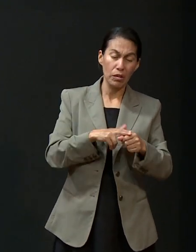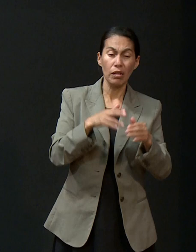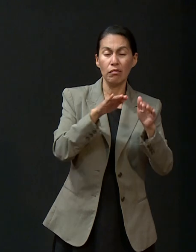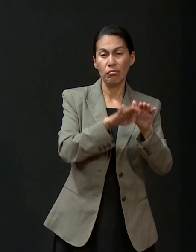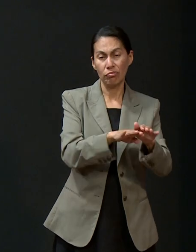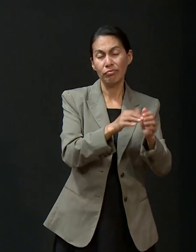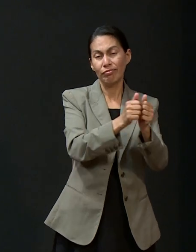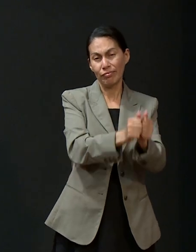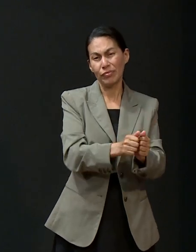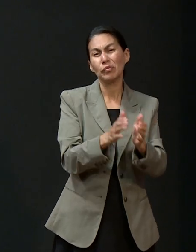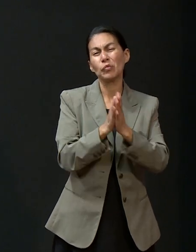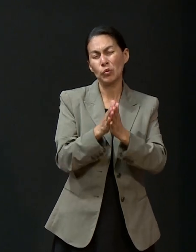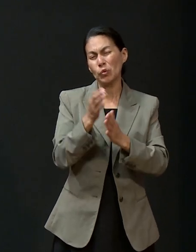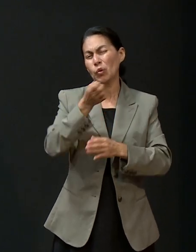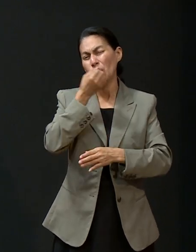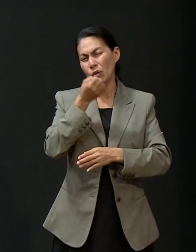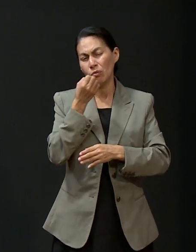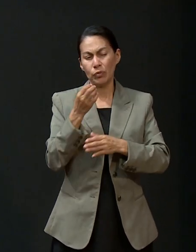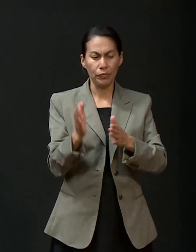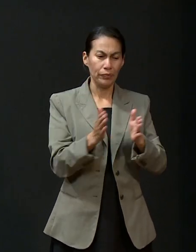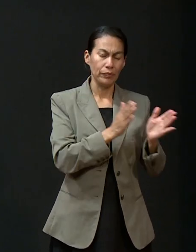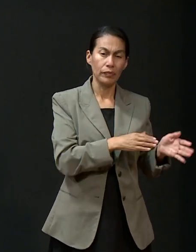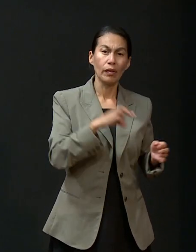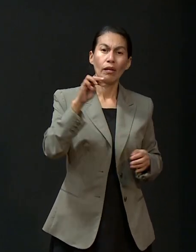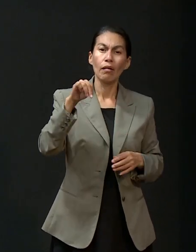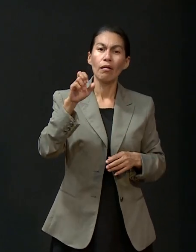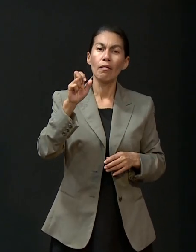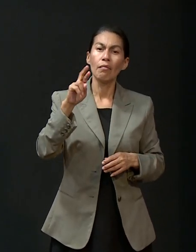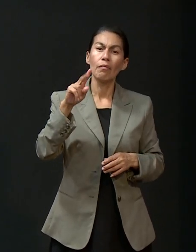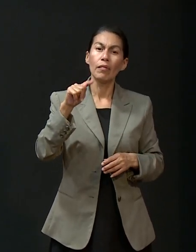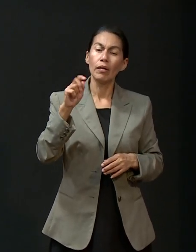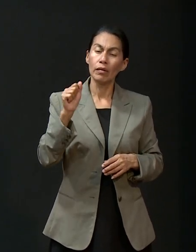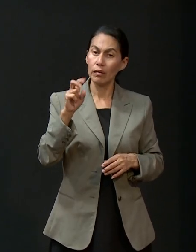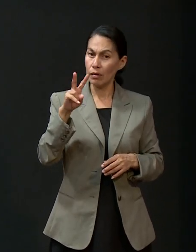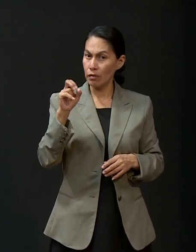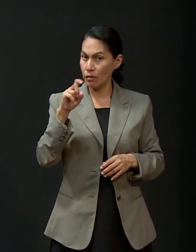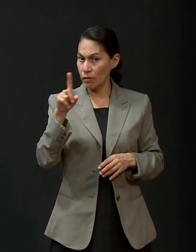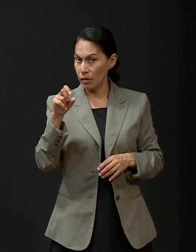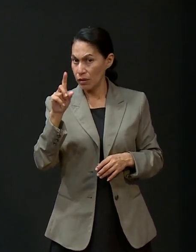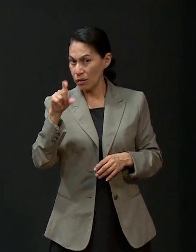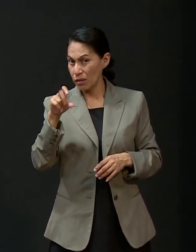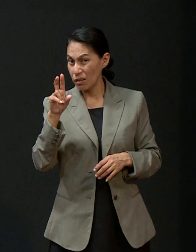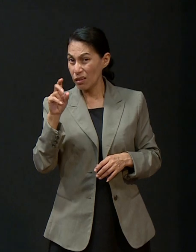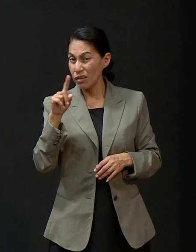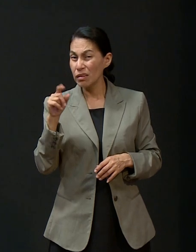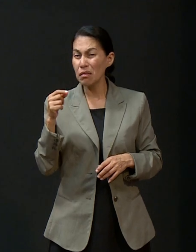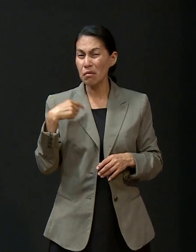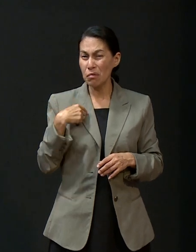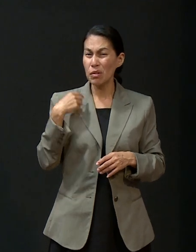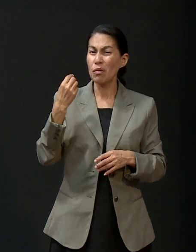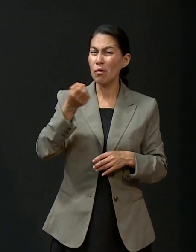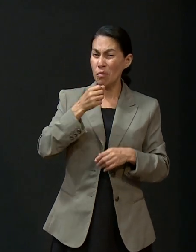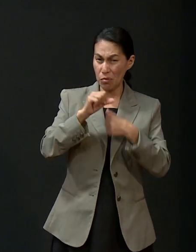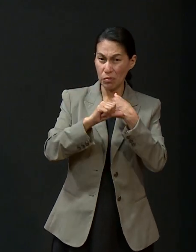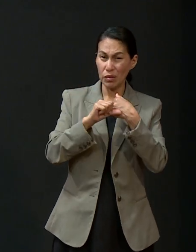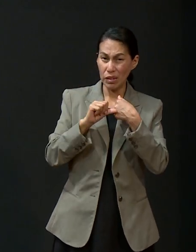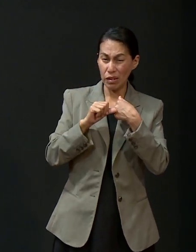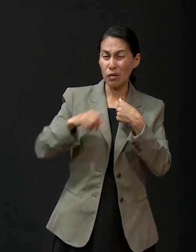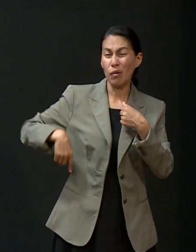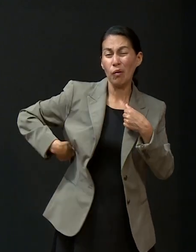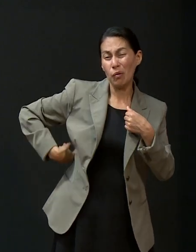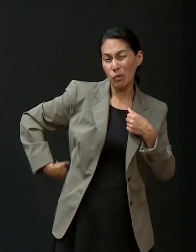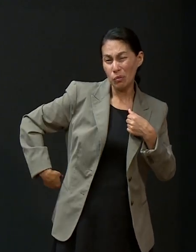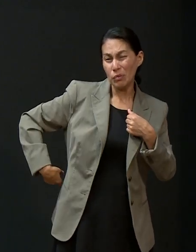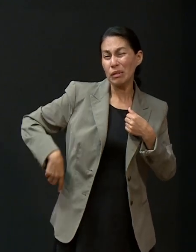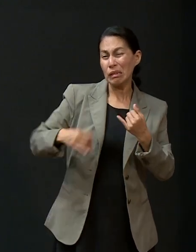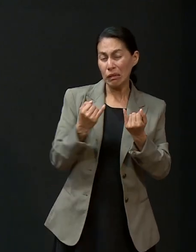Por ella Marta Vázquez Pido oración Por mi salud Gustavo José Soto A mí también Me operaron De la columna